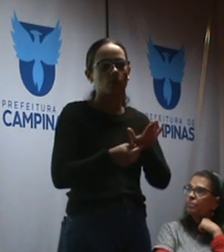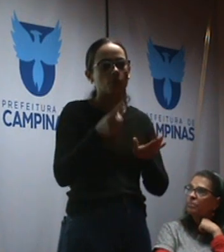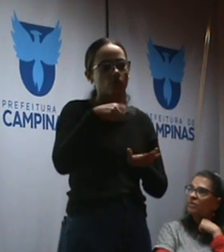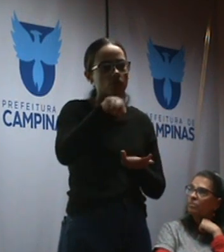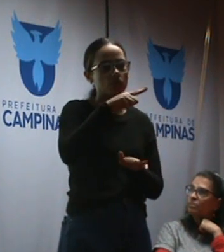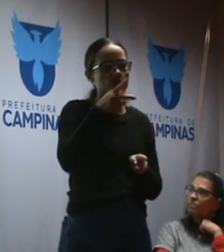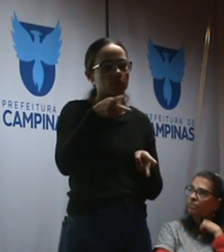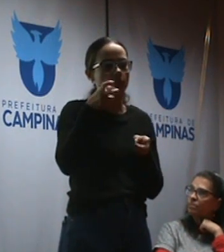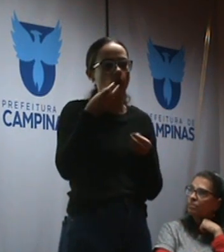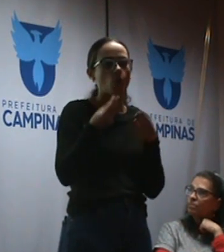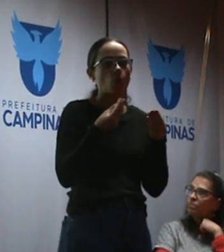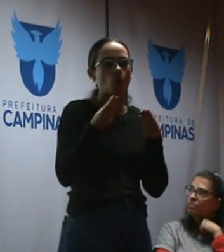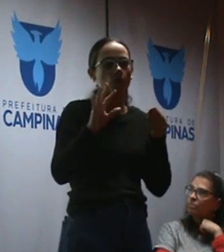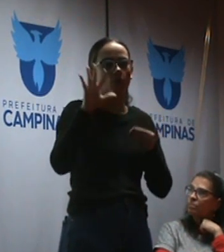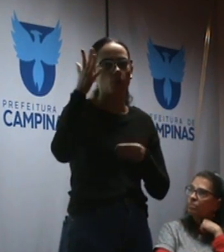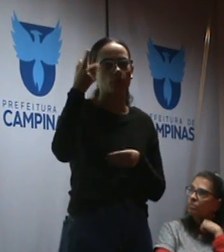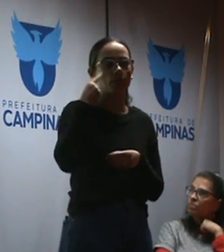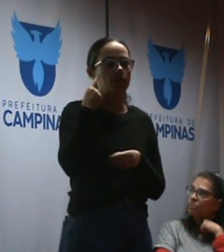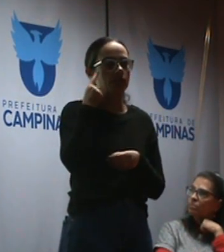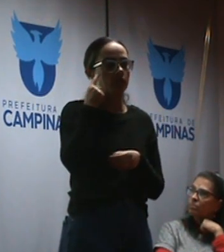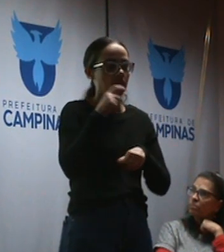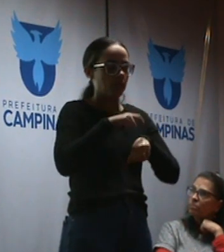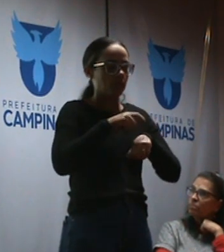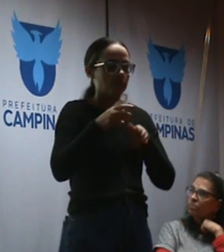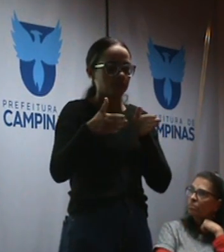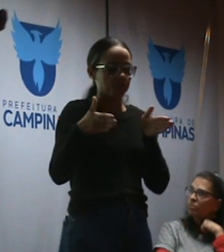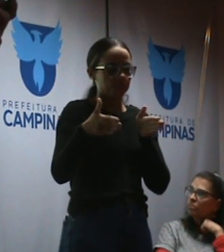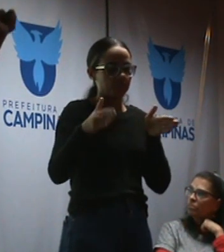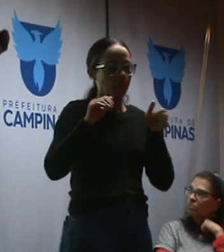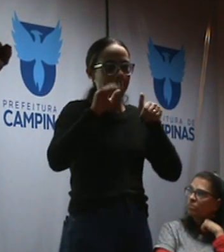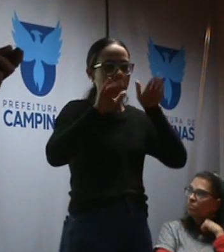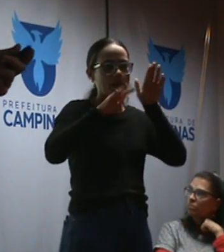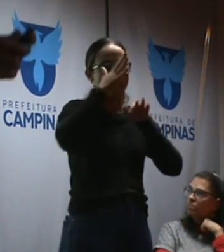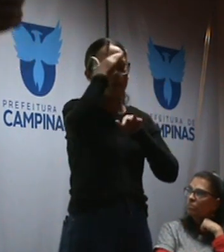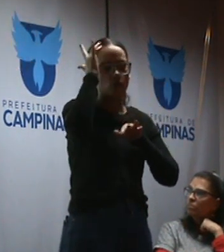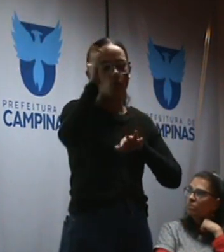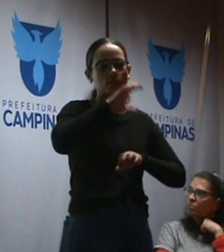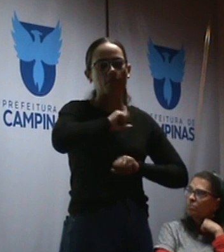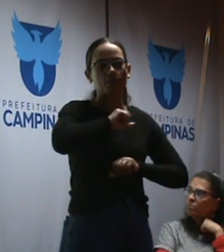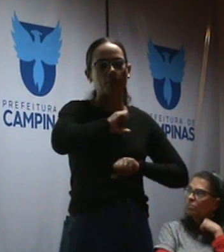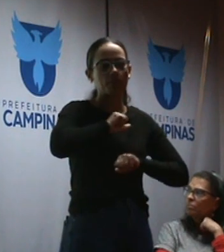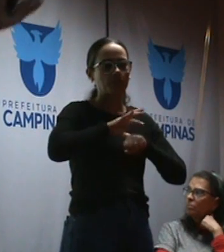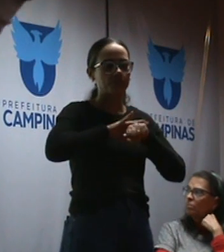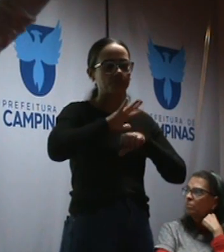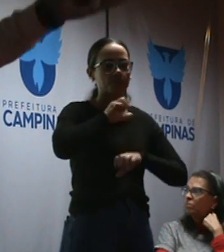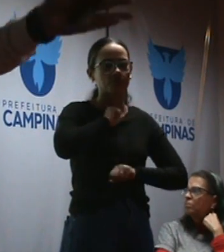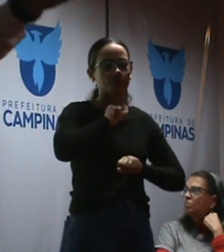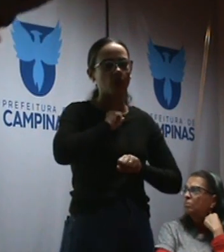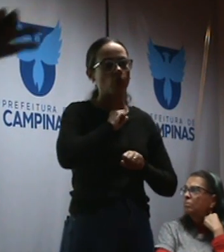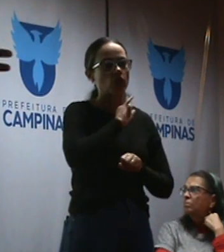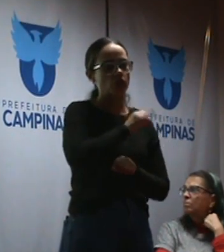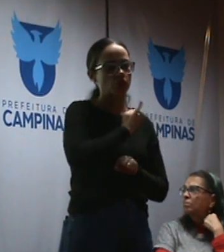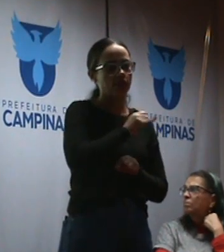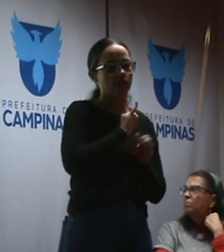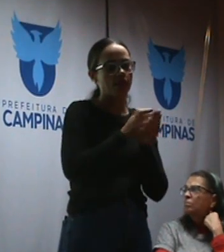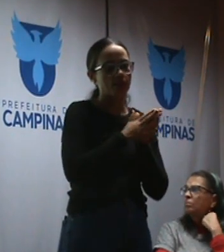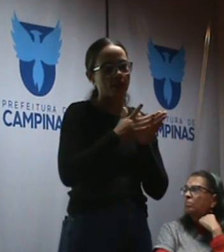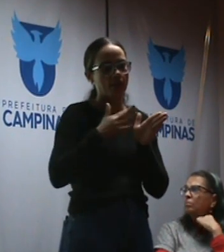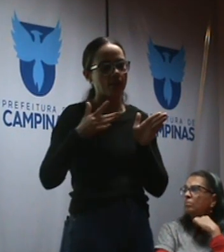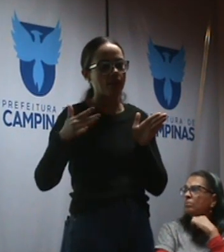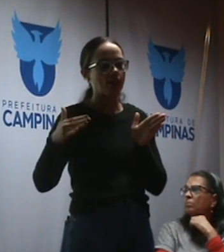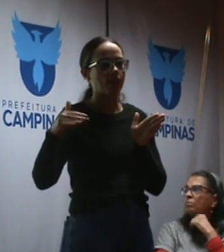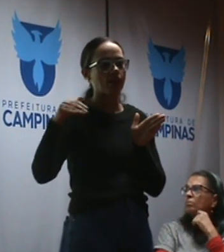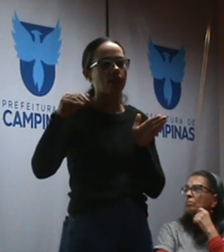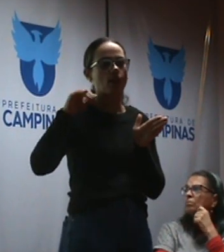sazonalidade da doença. A gente tem que esse período é o período que ocorre a maior parte dos casos de dengue, então de janeiro a maio, finalzinho, ou comecinho de